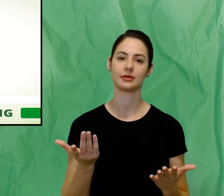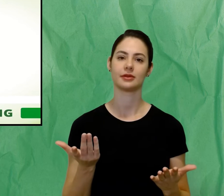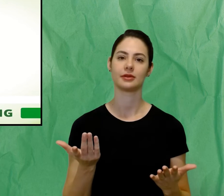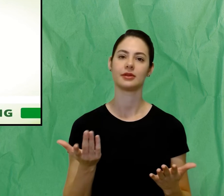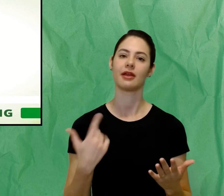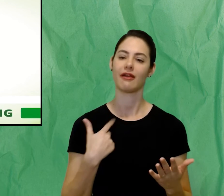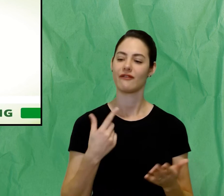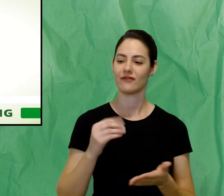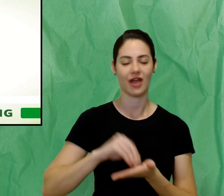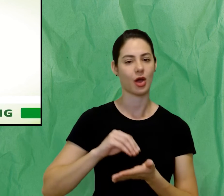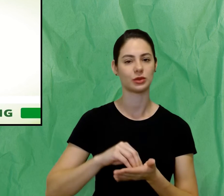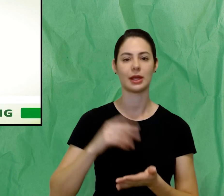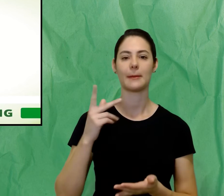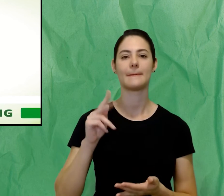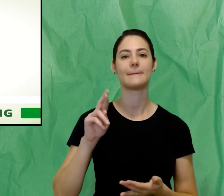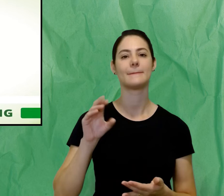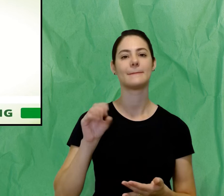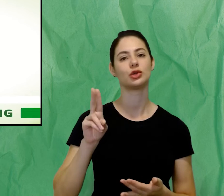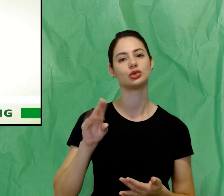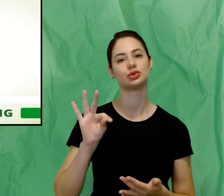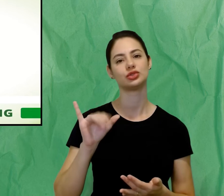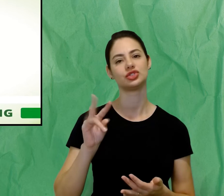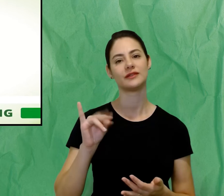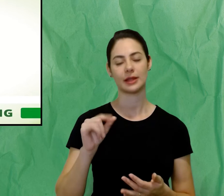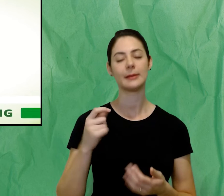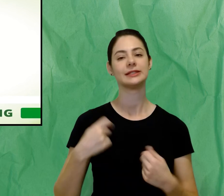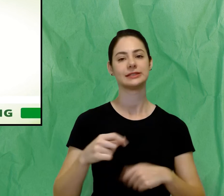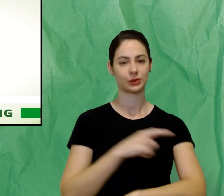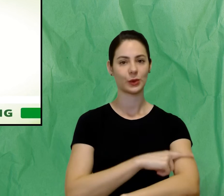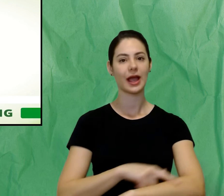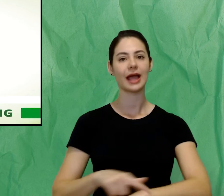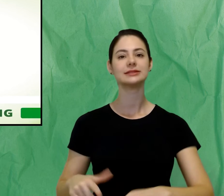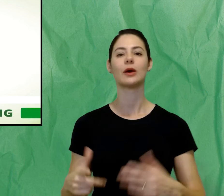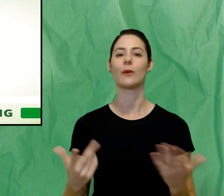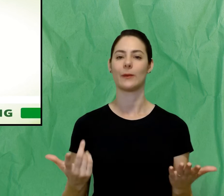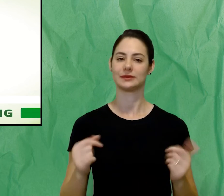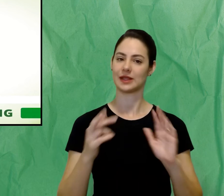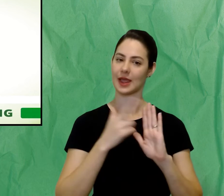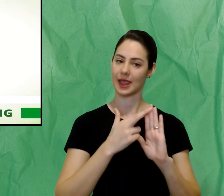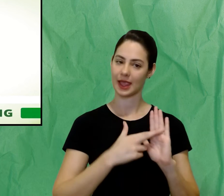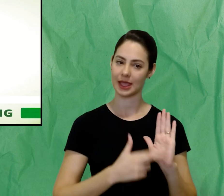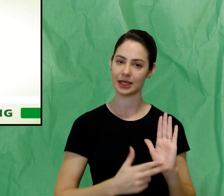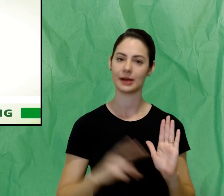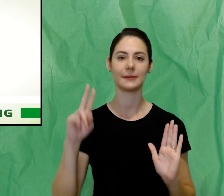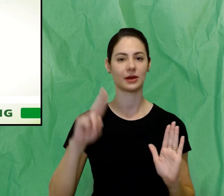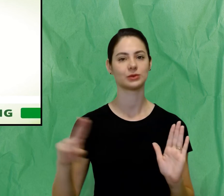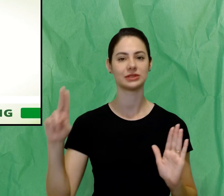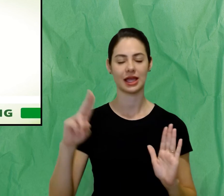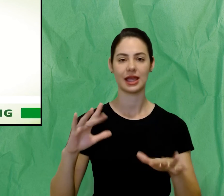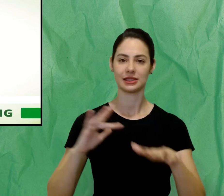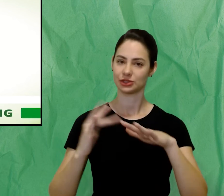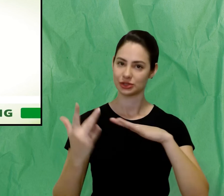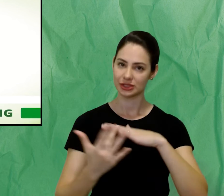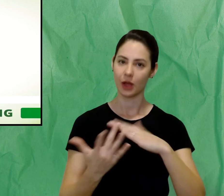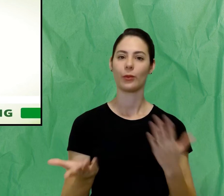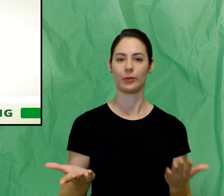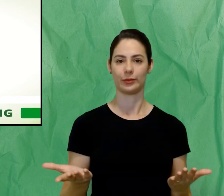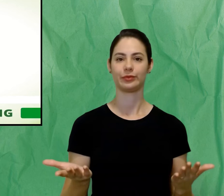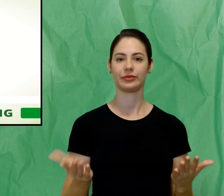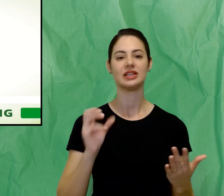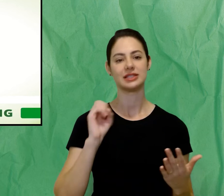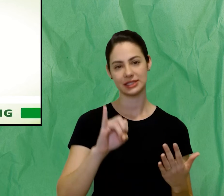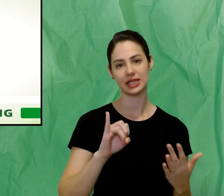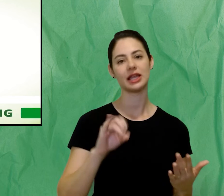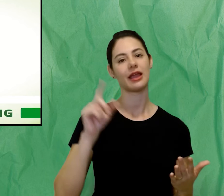te deixando mais improdutivos. Então é hora de se educar e criar regras para usar as redes